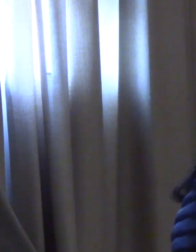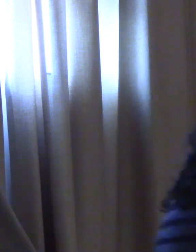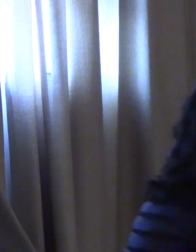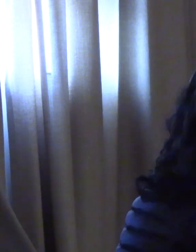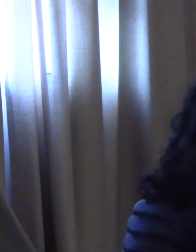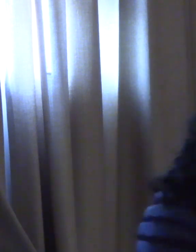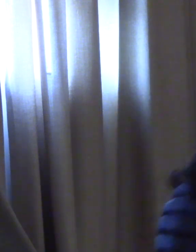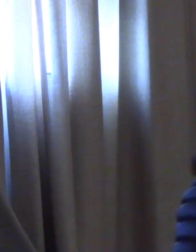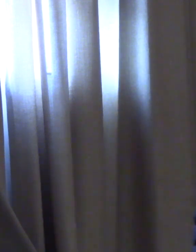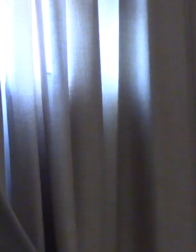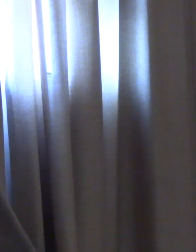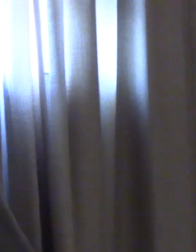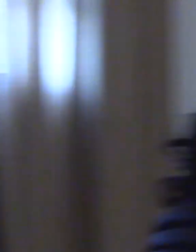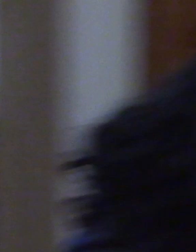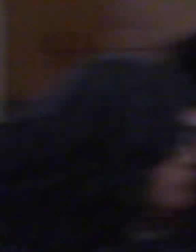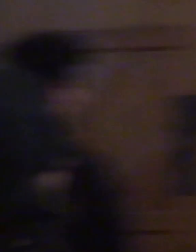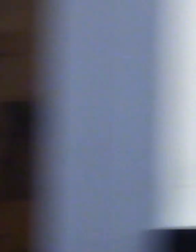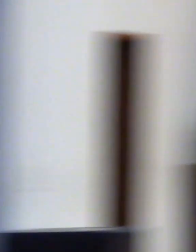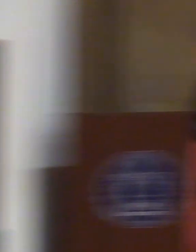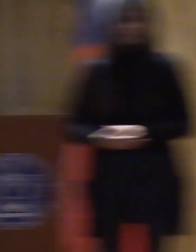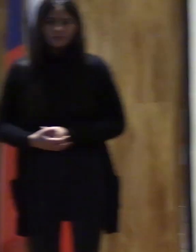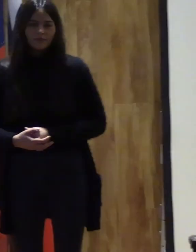Muchas gracias.